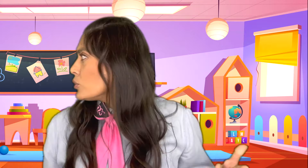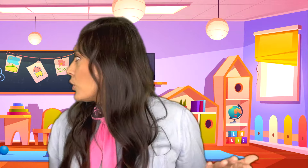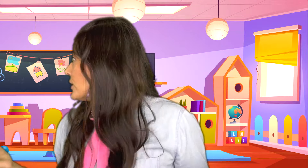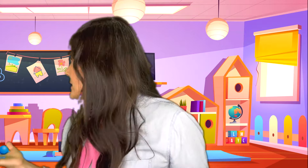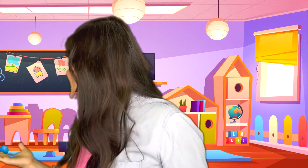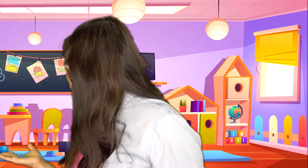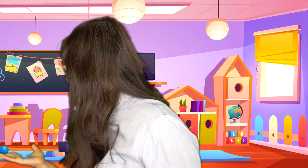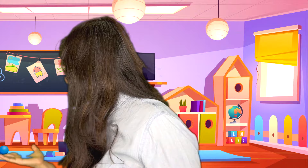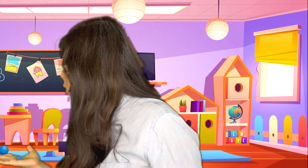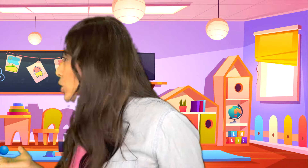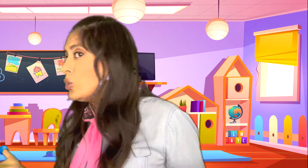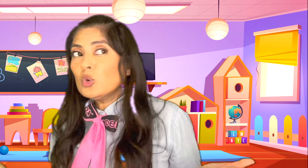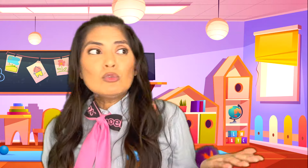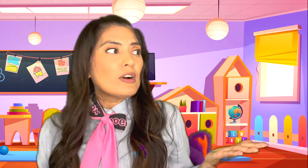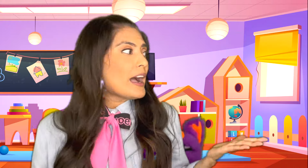¿Dónde está Uva?